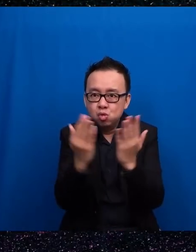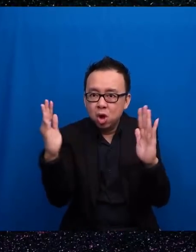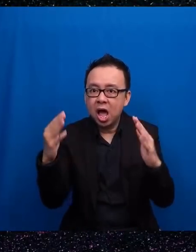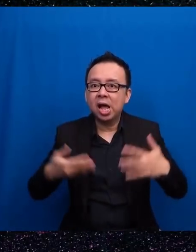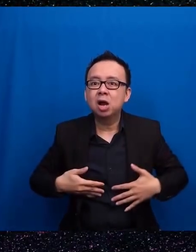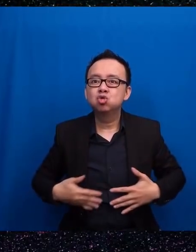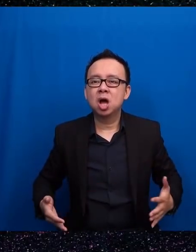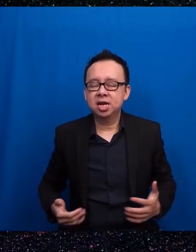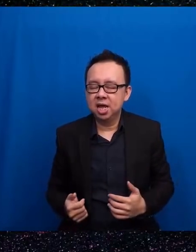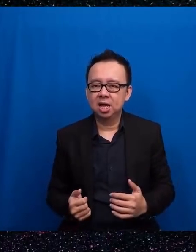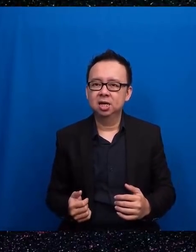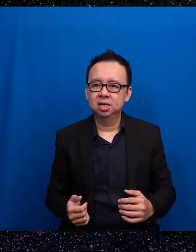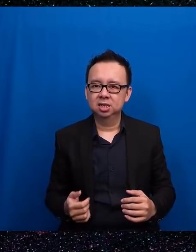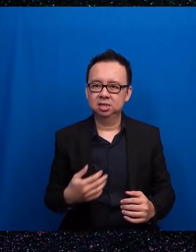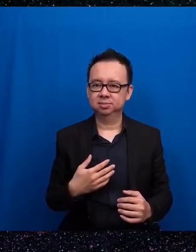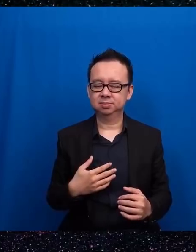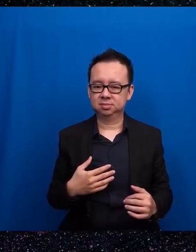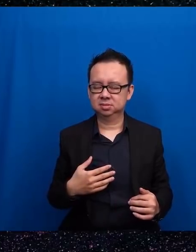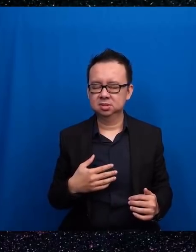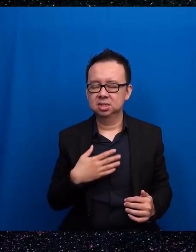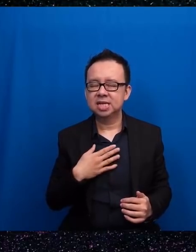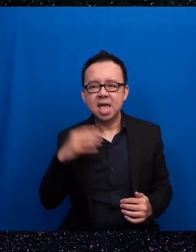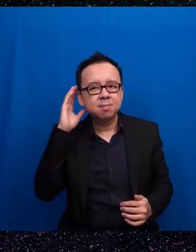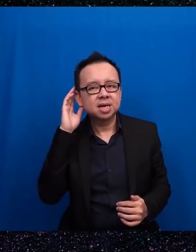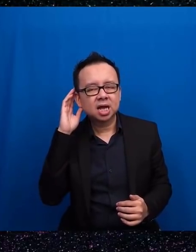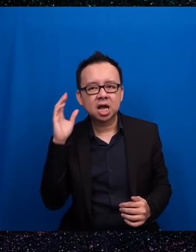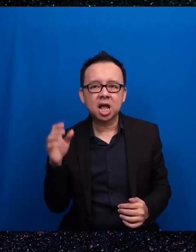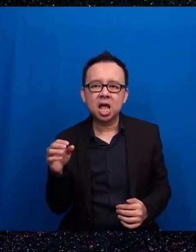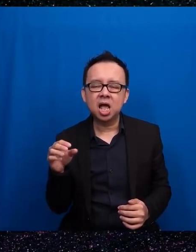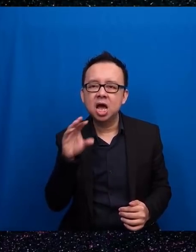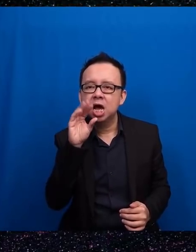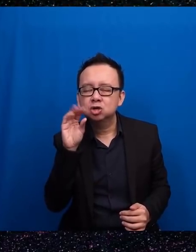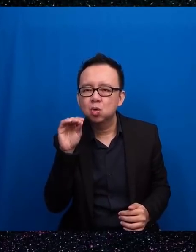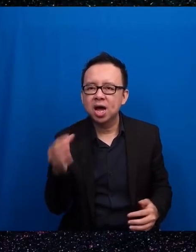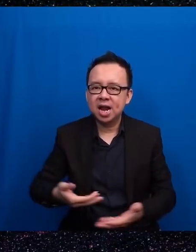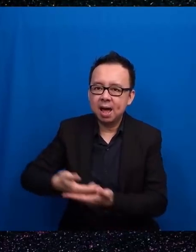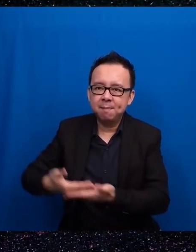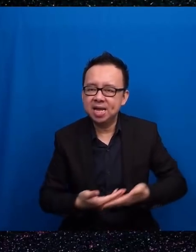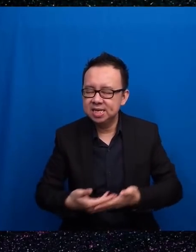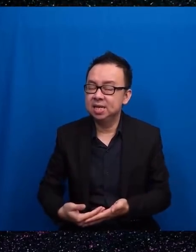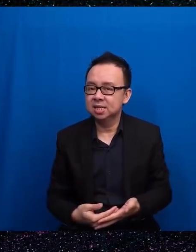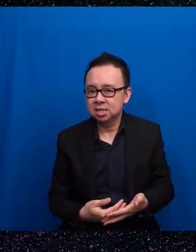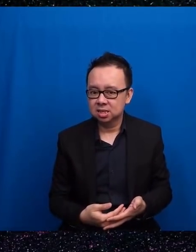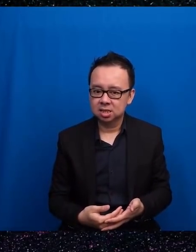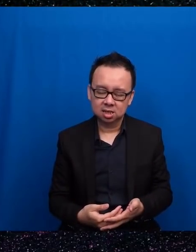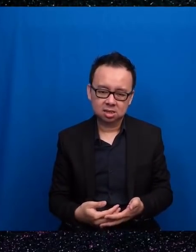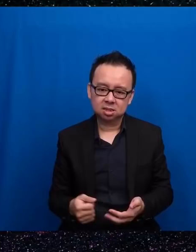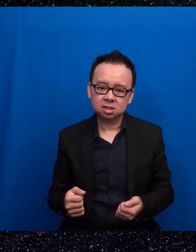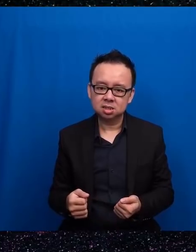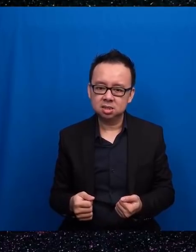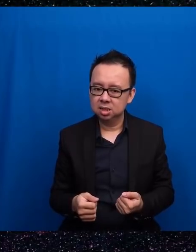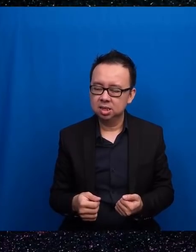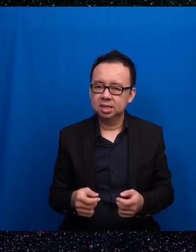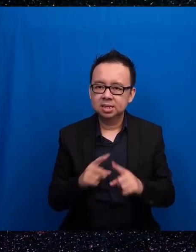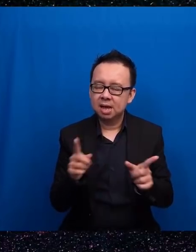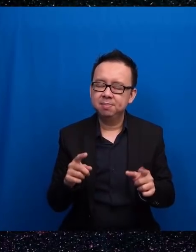dengar ya Tuhan Yesus, sama mendengarkan suara bayi. Itu bukan cuma satu bayi. Sedangkan untuk pasangan ini Tuhan hanya berkata tambah satu saja.